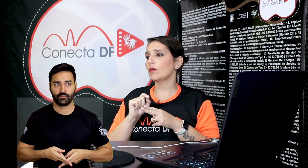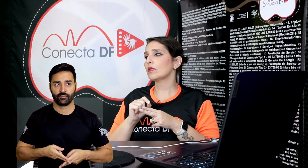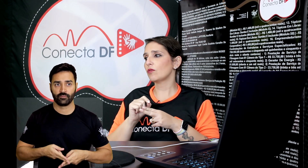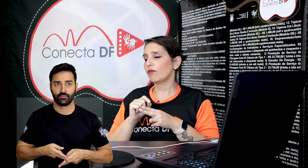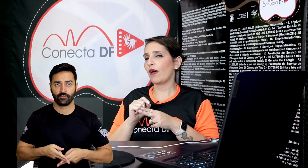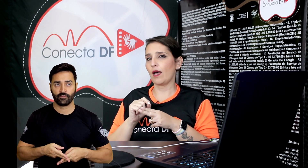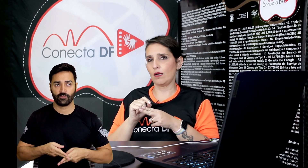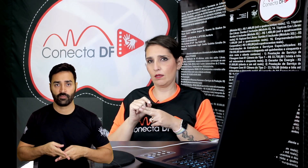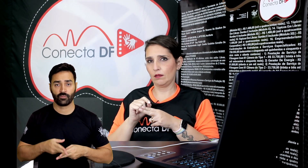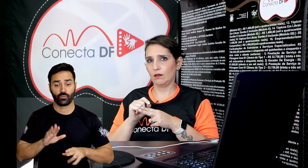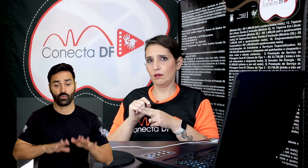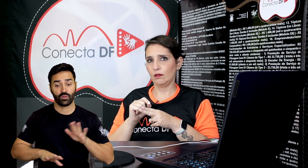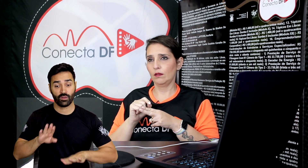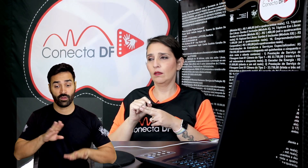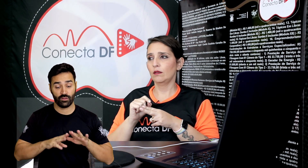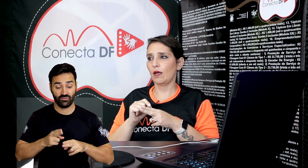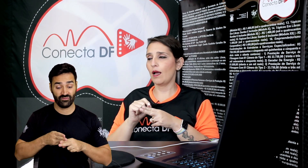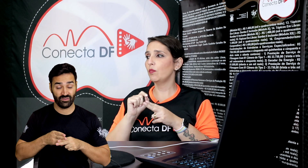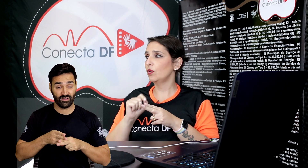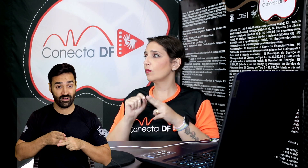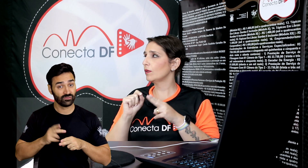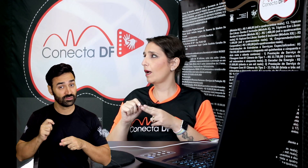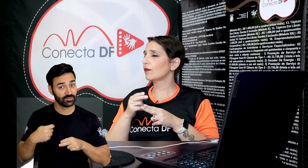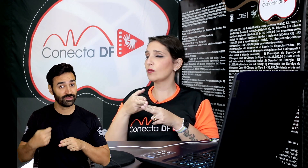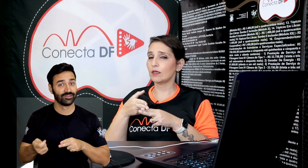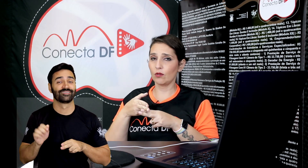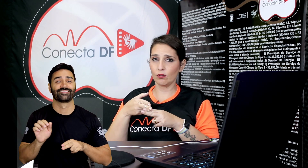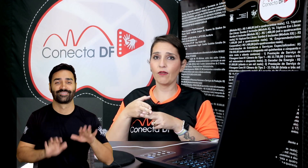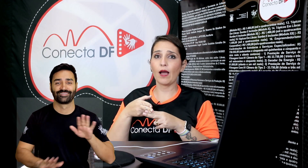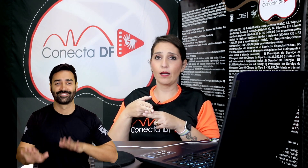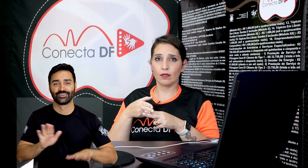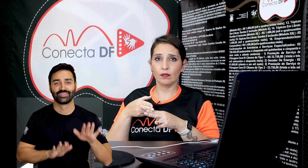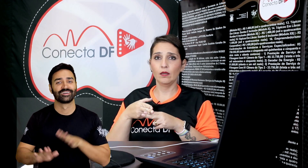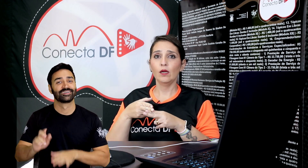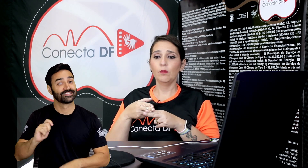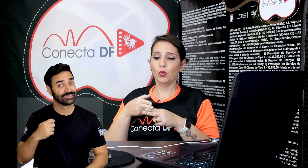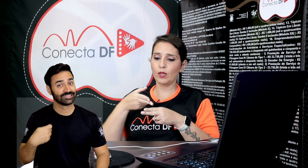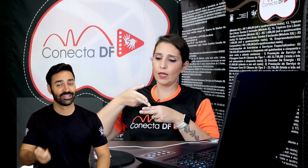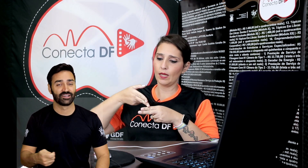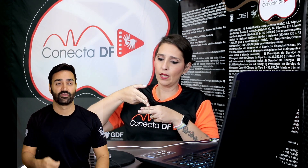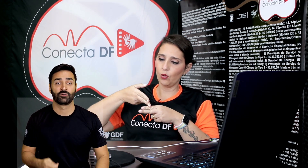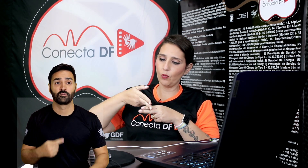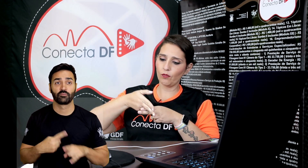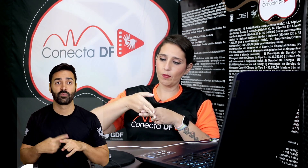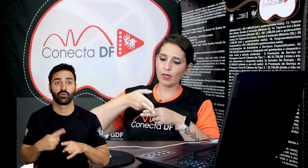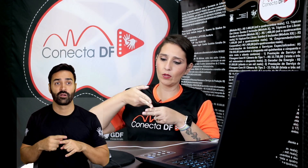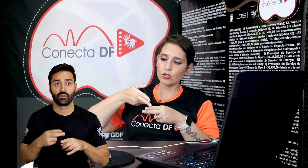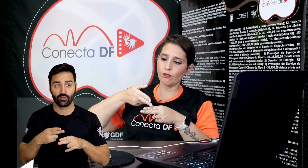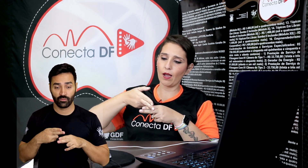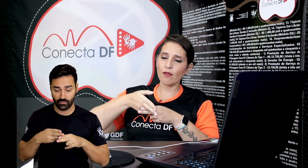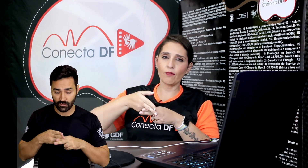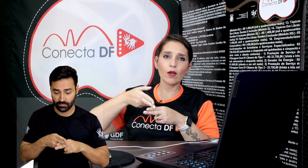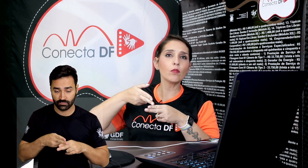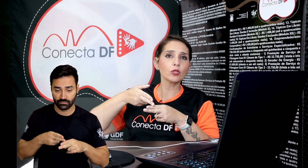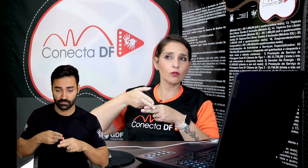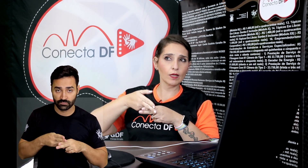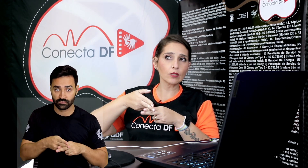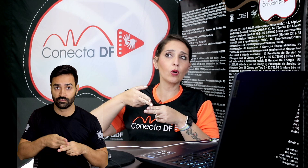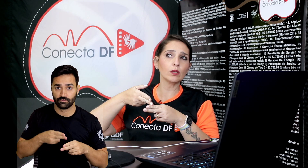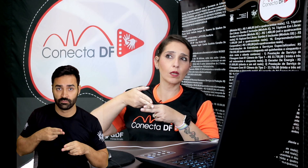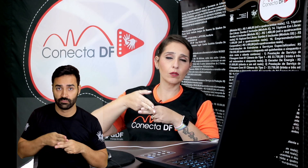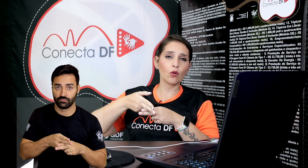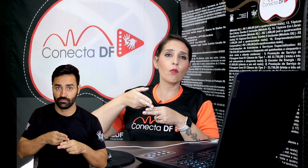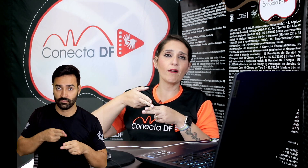Atenção ao sinal de faca. Tá? Muito cuidado com o sinal de faca. Por quê? O movimento é de vai e vem como se